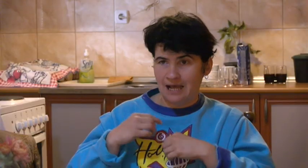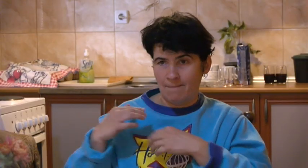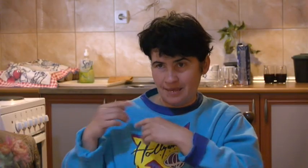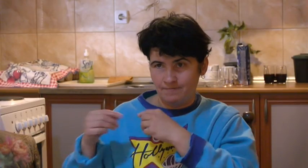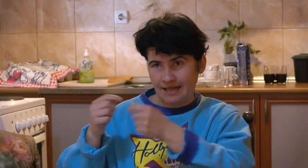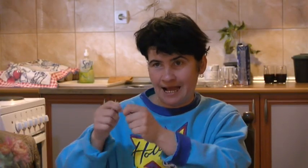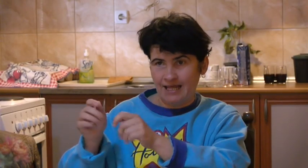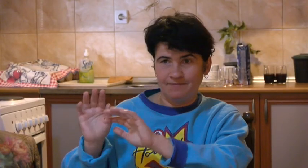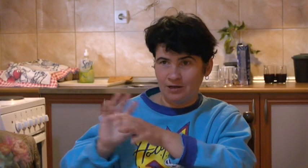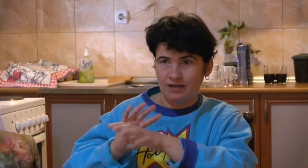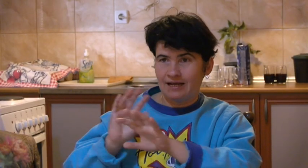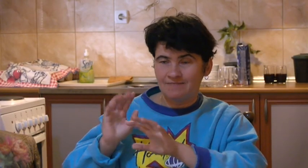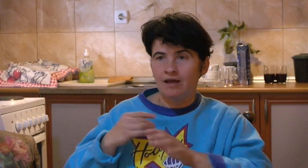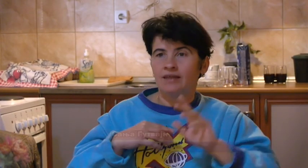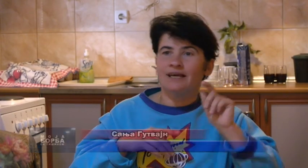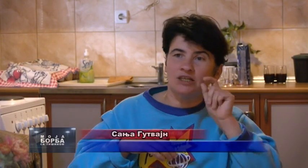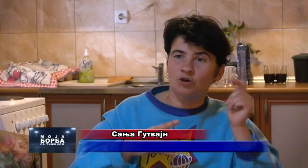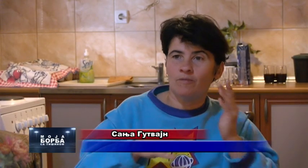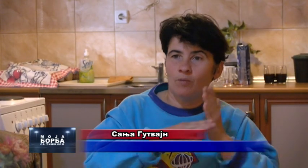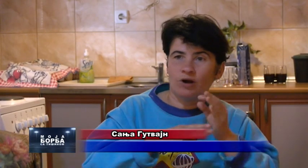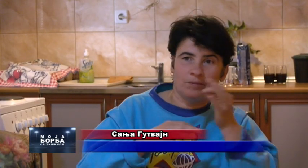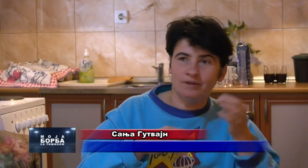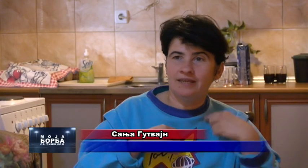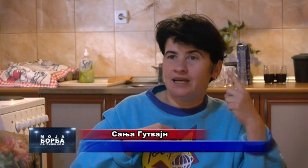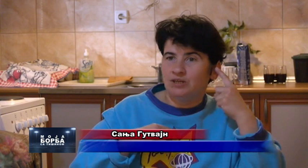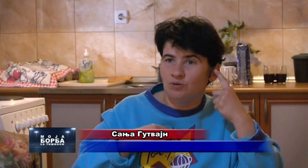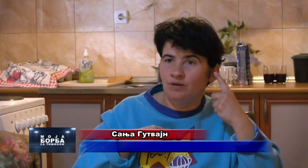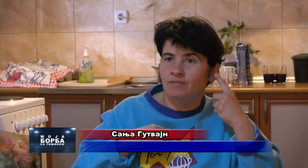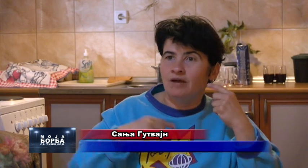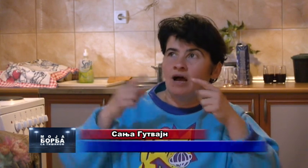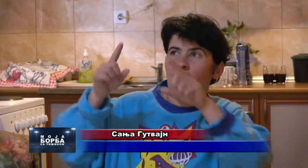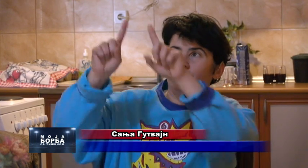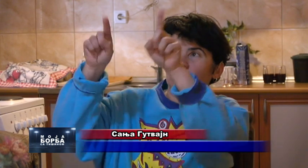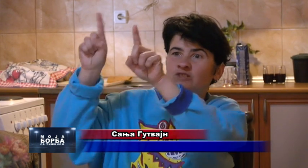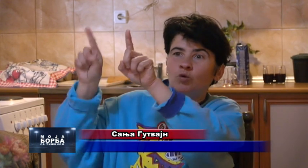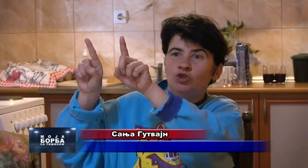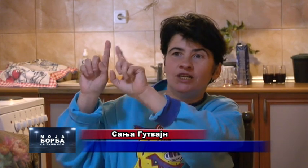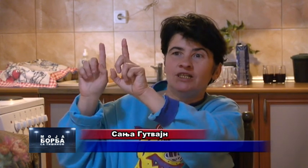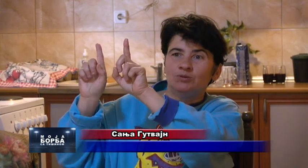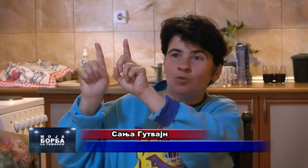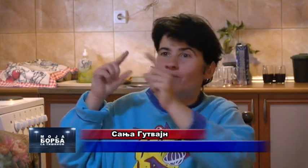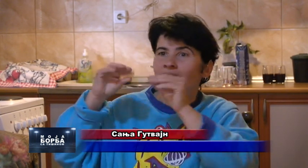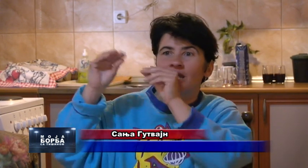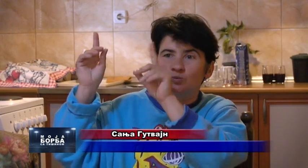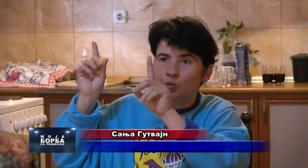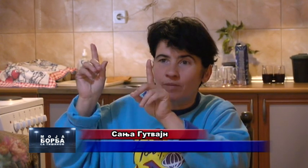Ja i tam bi predali pitanje, jedne se ovo pomogli, pitanje, ja ne su jer, a pričat puno ne